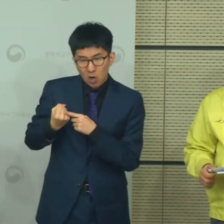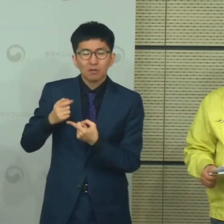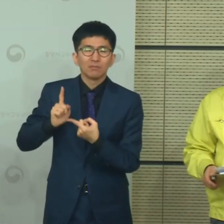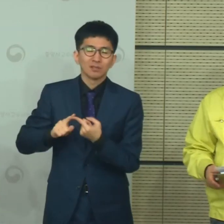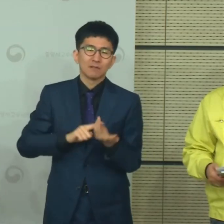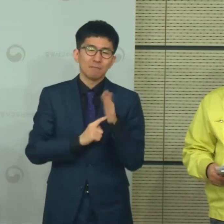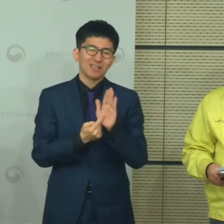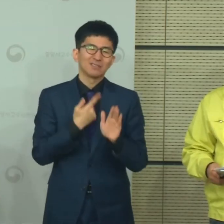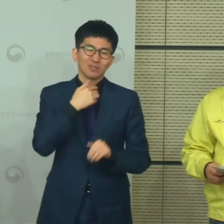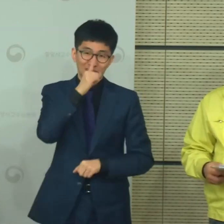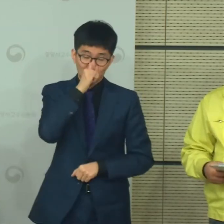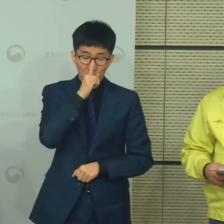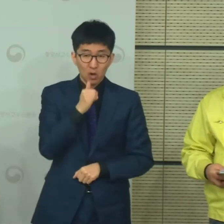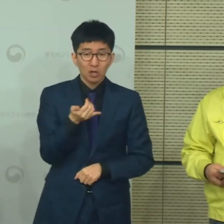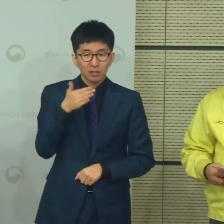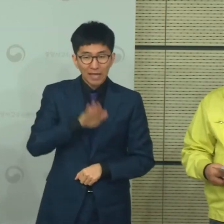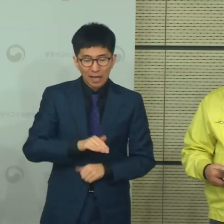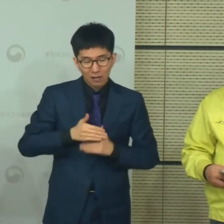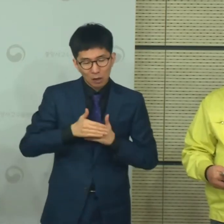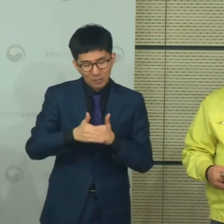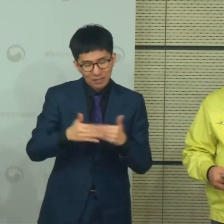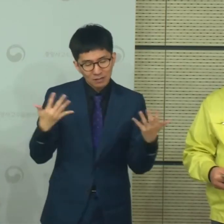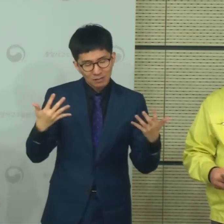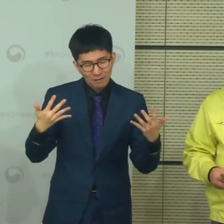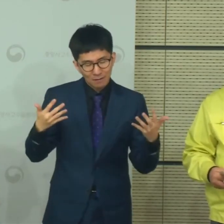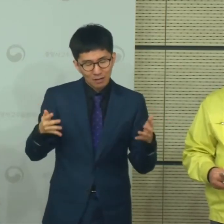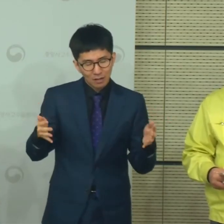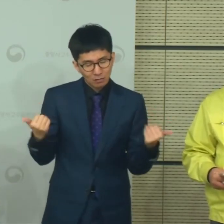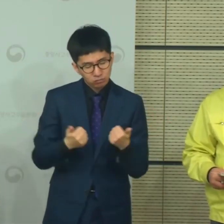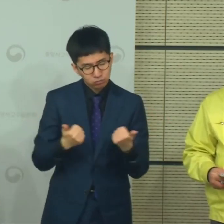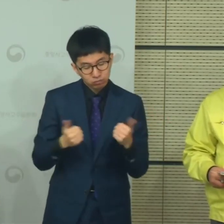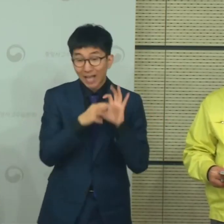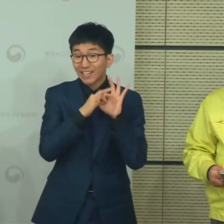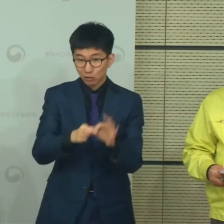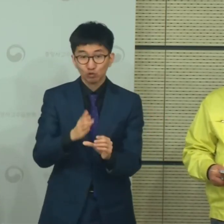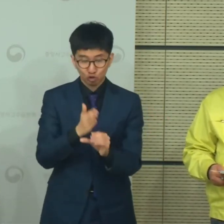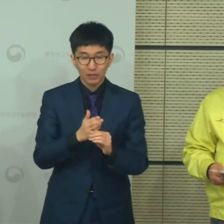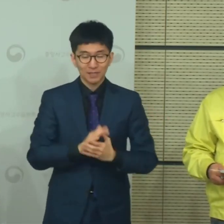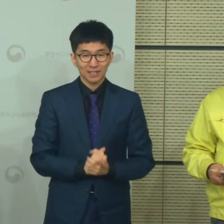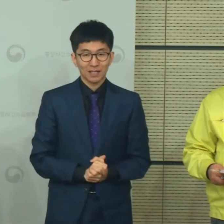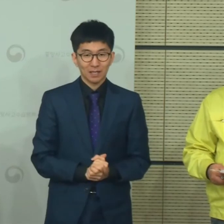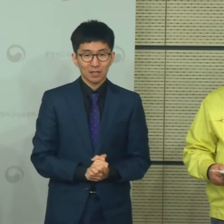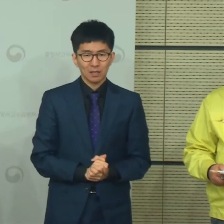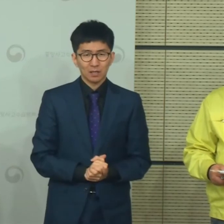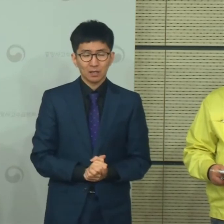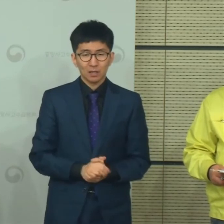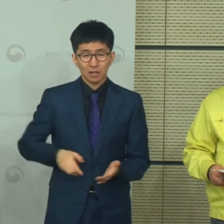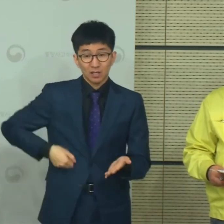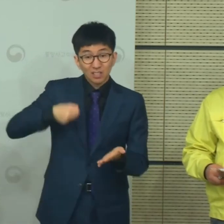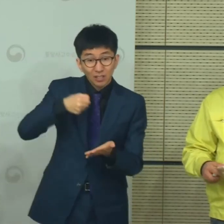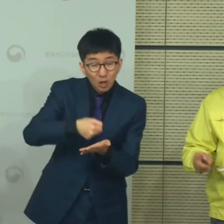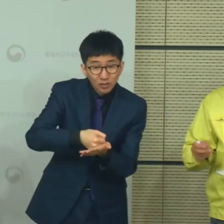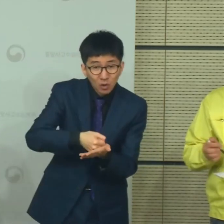계속 의사협회와 협의를 좀 진행 중이고. 그 이 판단의 결정은